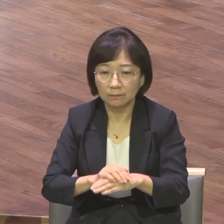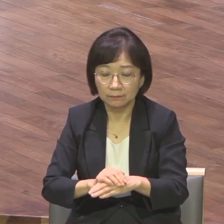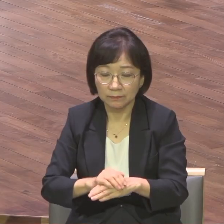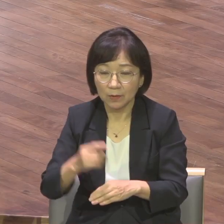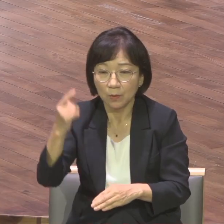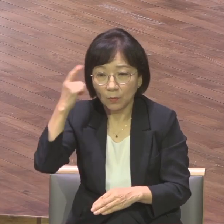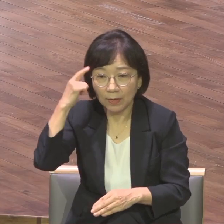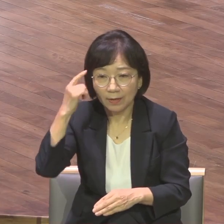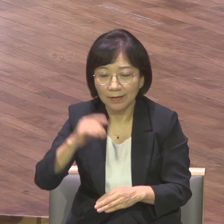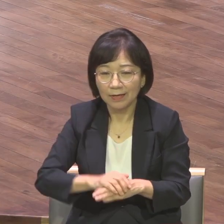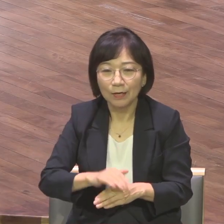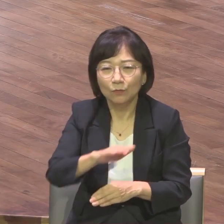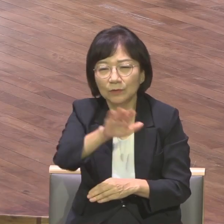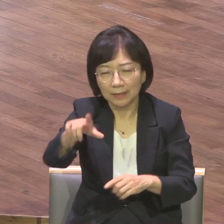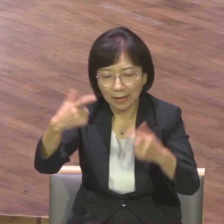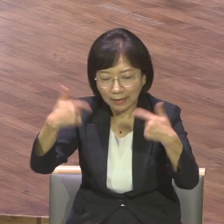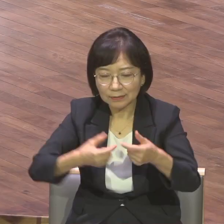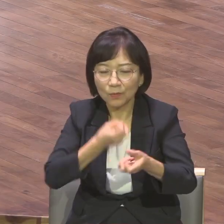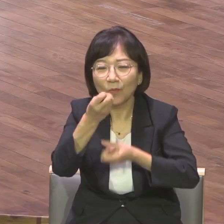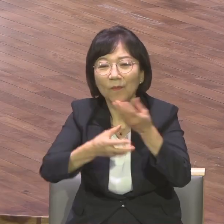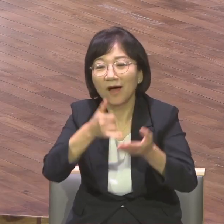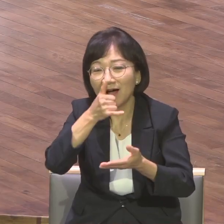살아계신 하나님 아들 고백하기 때문에